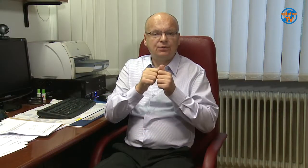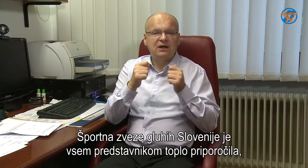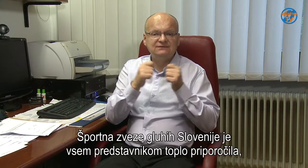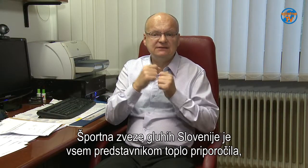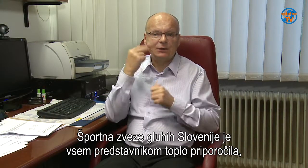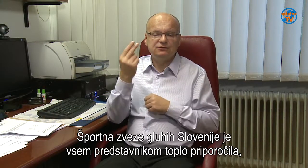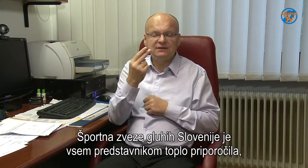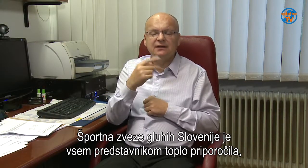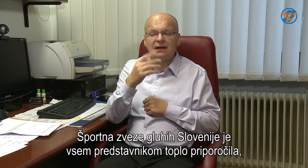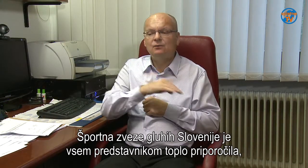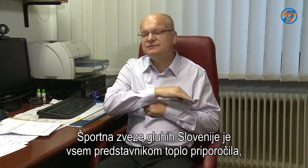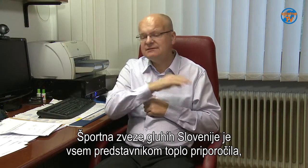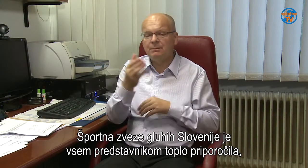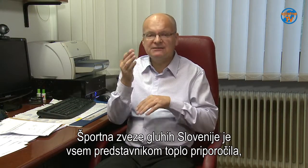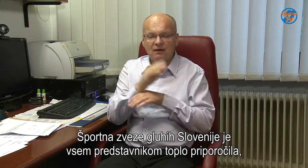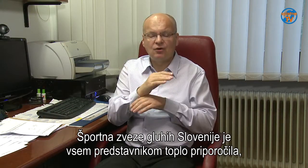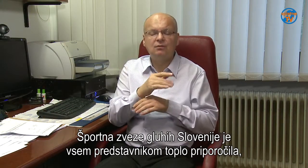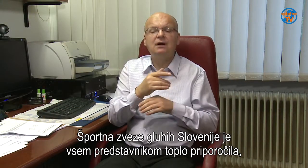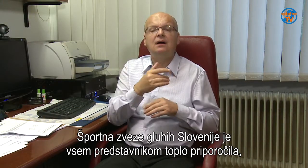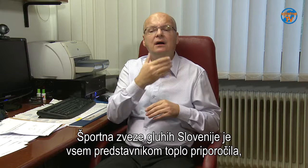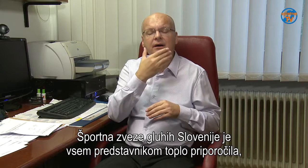Ponad mesa poslednja sem predstavnik na